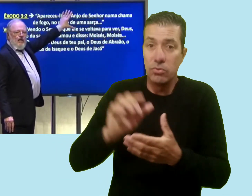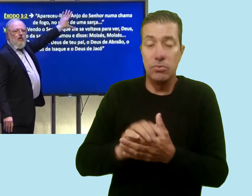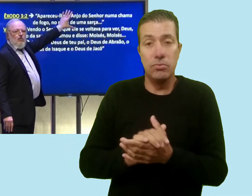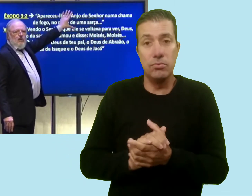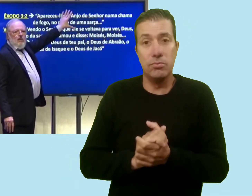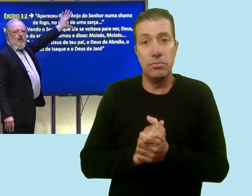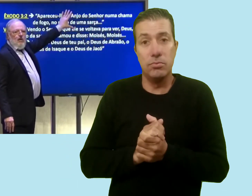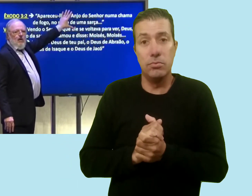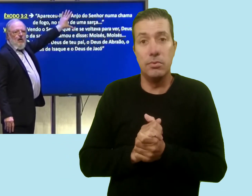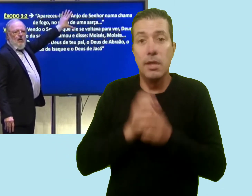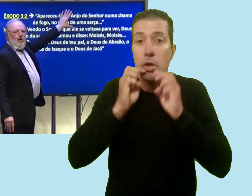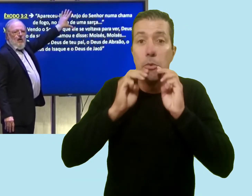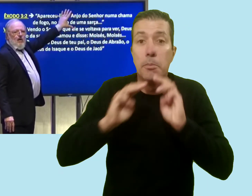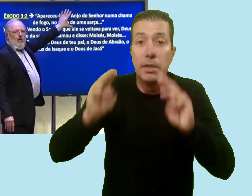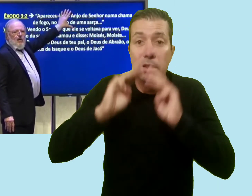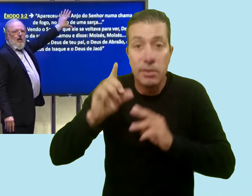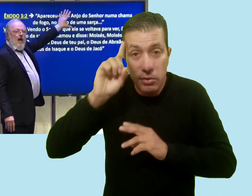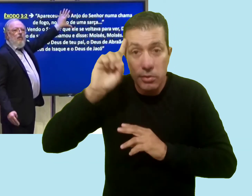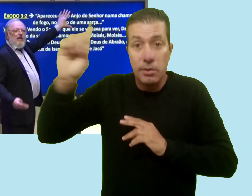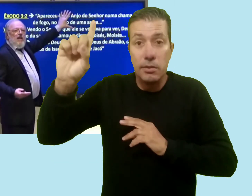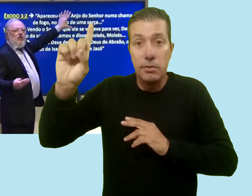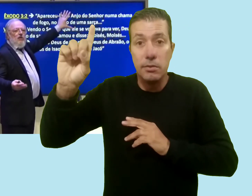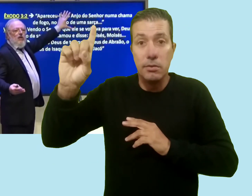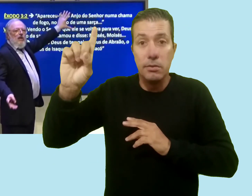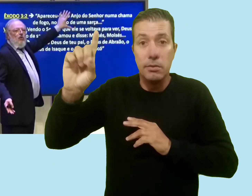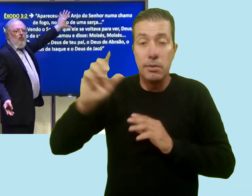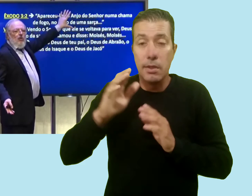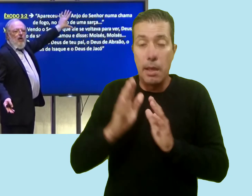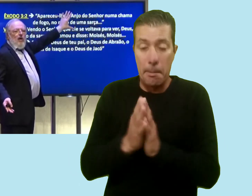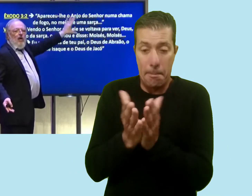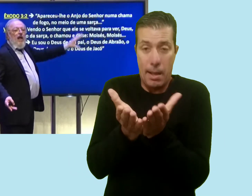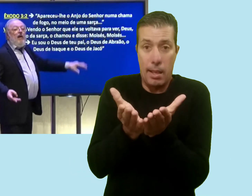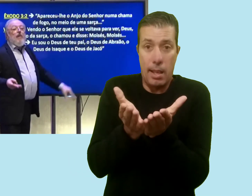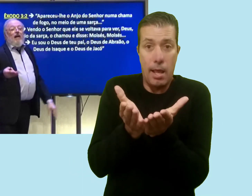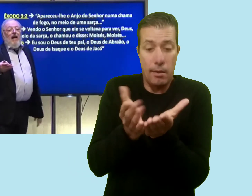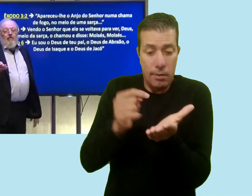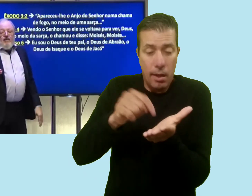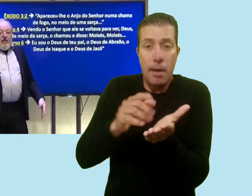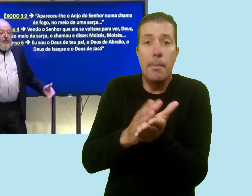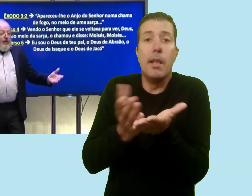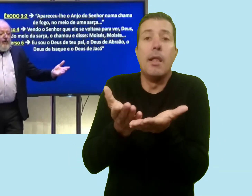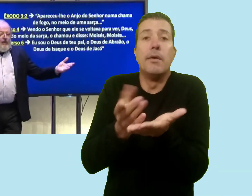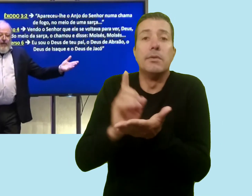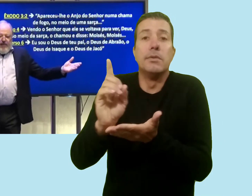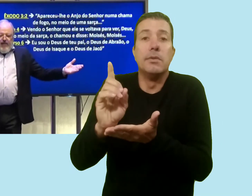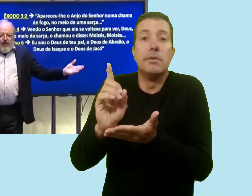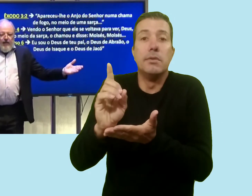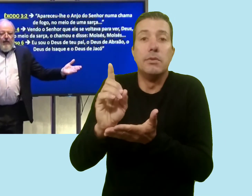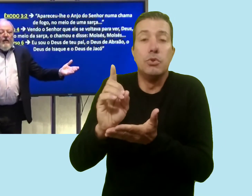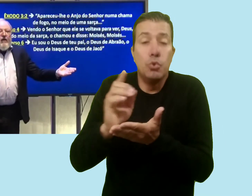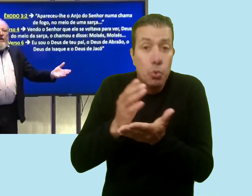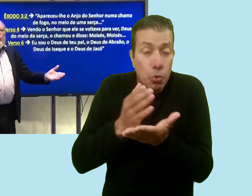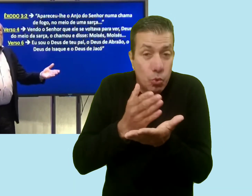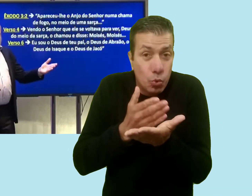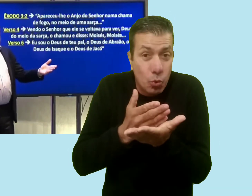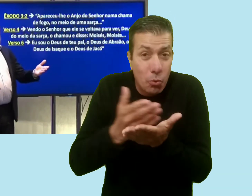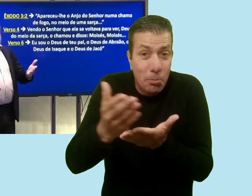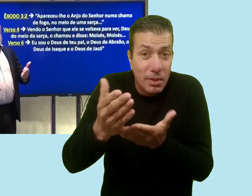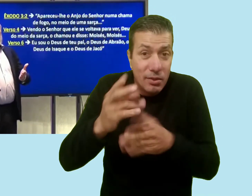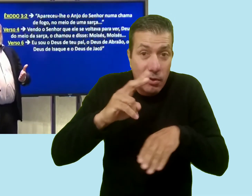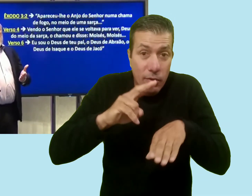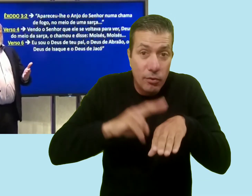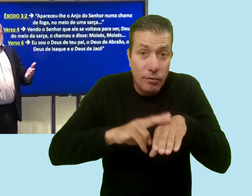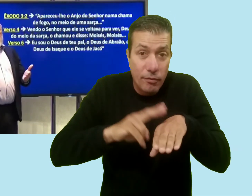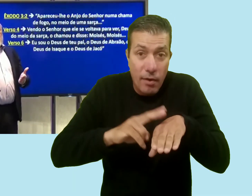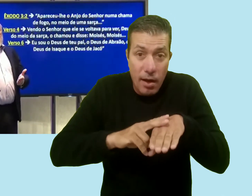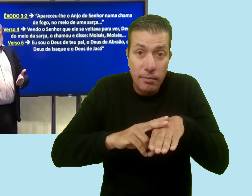É Deus. Quem é o mensageiro de Deus? Quem é a palavra? A gente aprendeu isso semana passada. No princípio era o